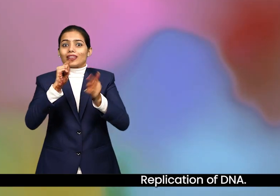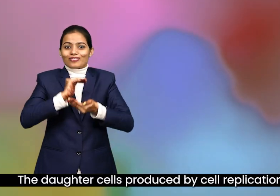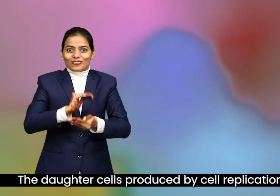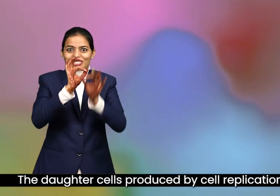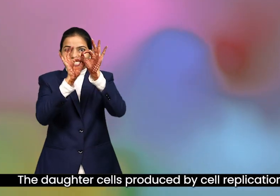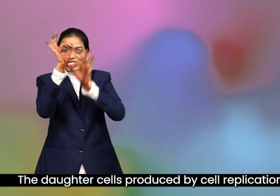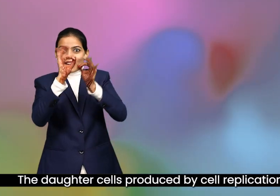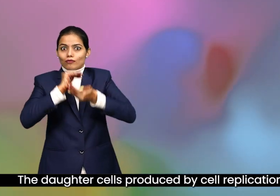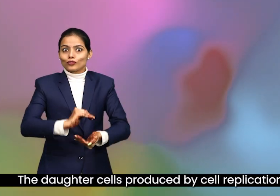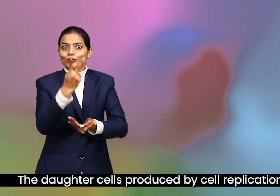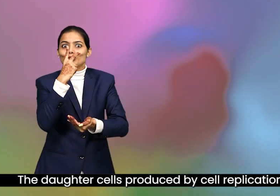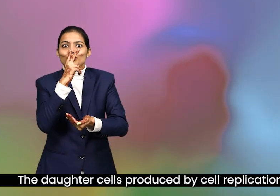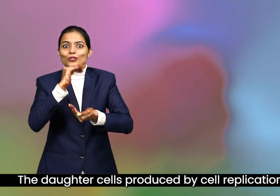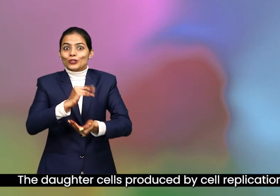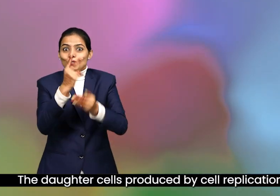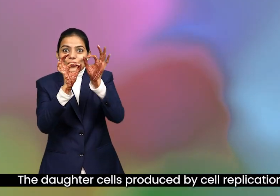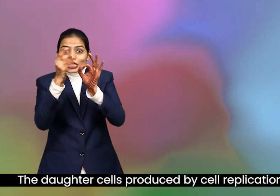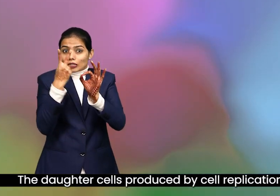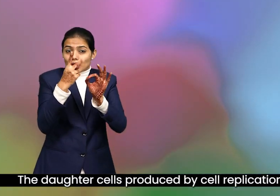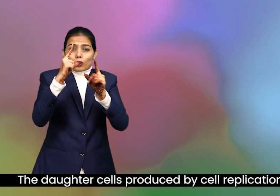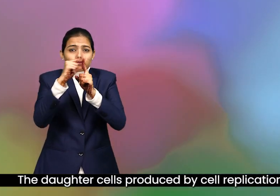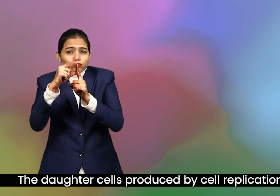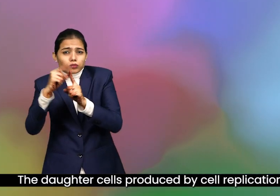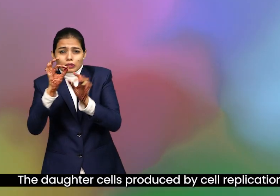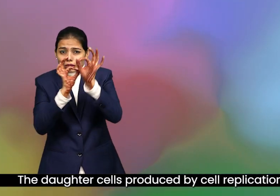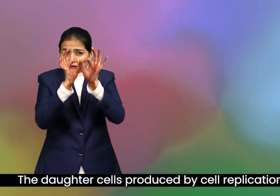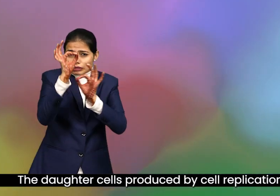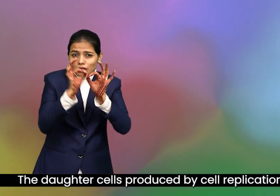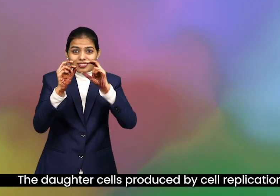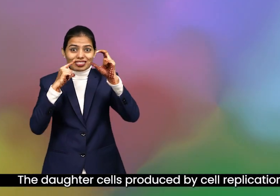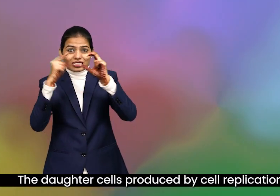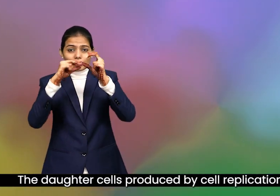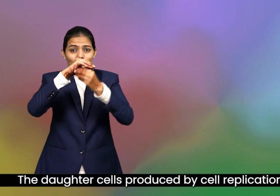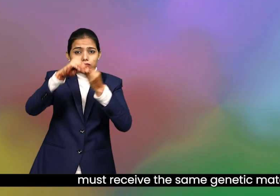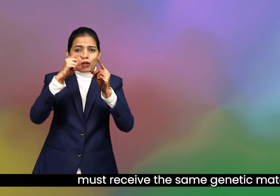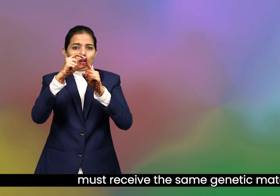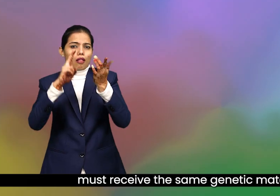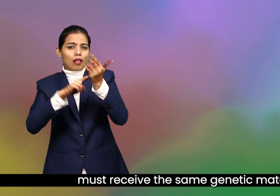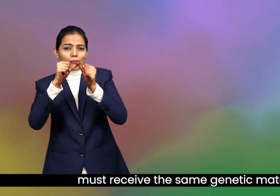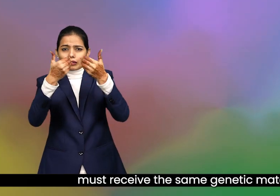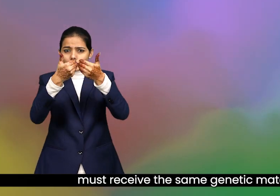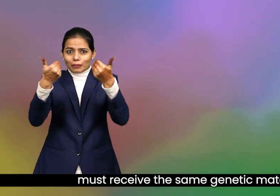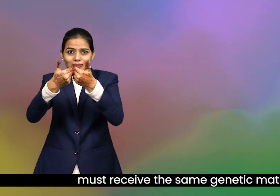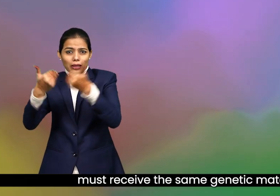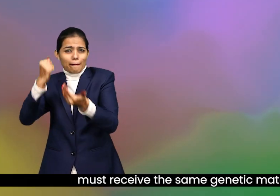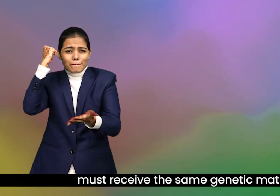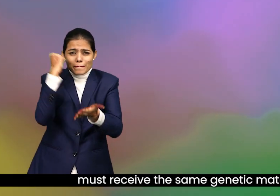The DNA daughter பிரிவின் cells உயிரணு produced by cell பிரதியெடுப்பின் மூலம் replication of DNA division must உற்பத்தி receive செய்யப்படும் the same மகள் genetic